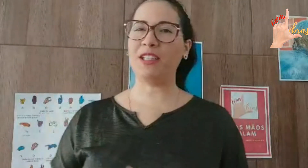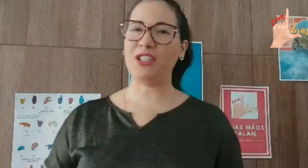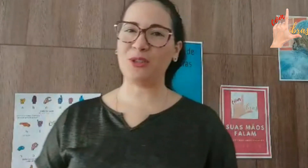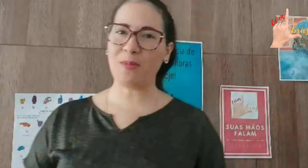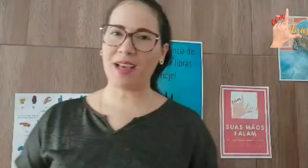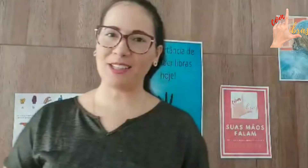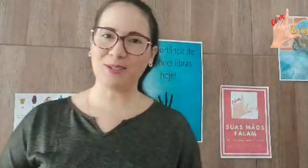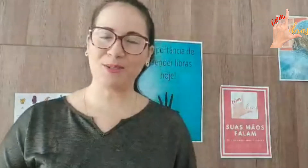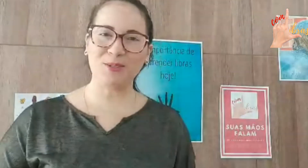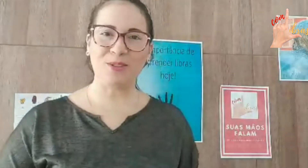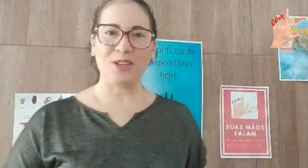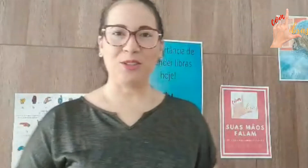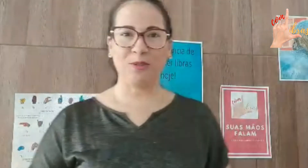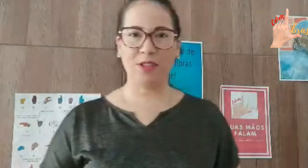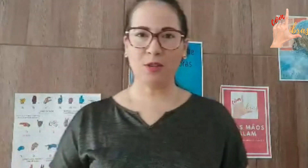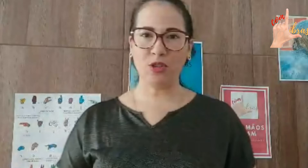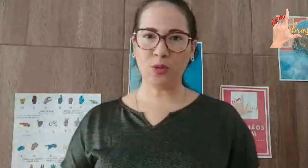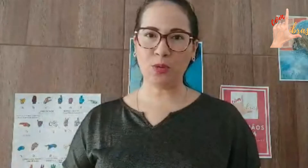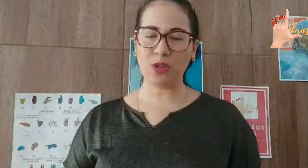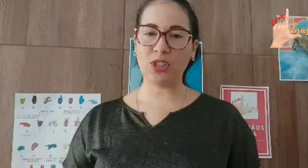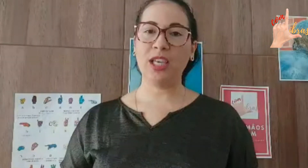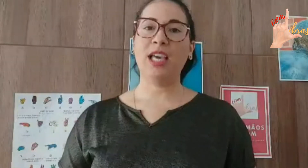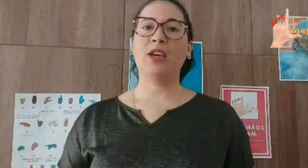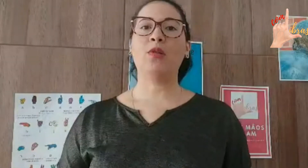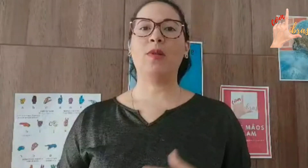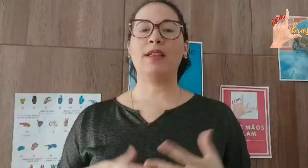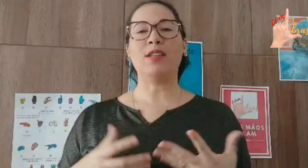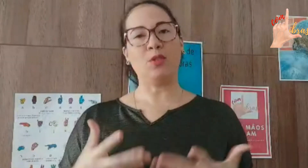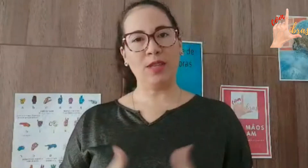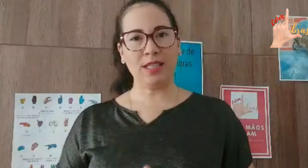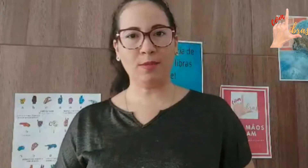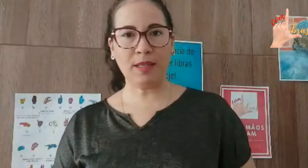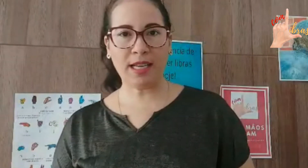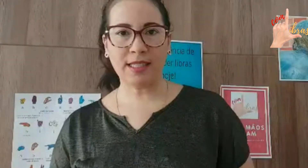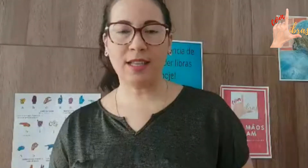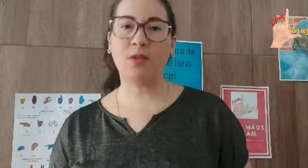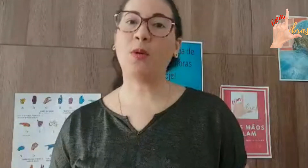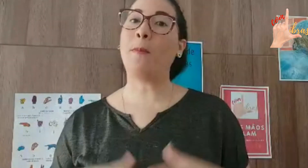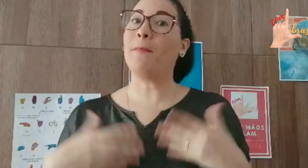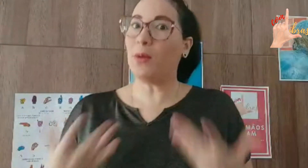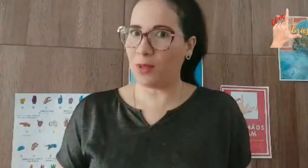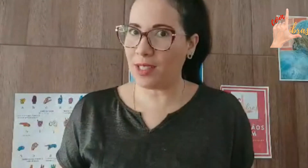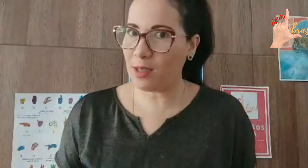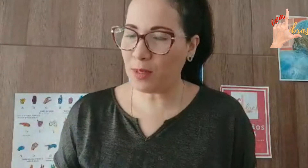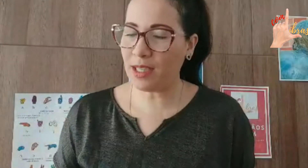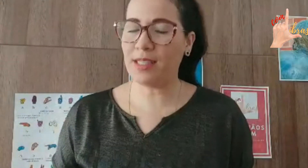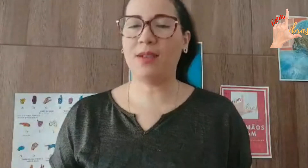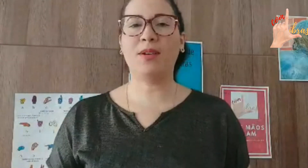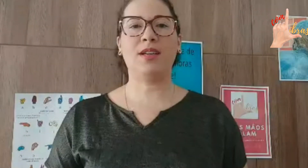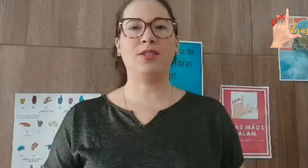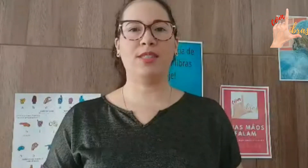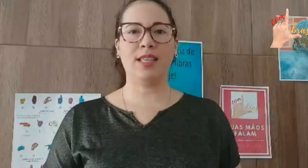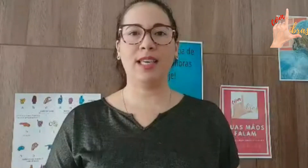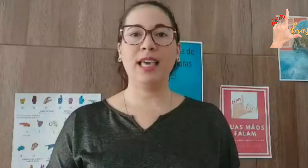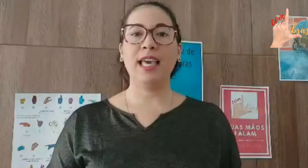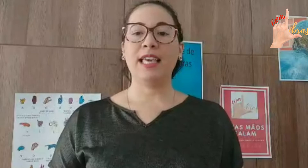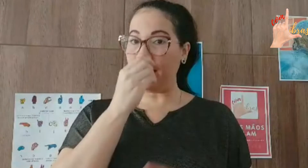aprendido mais no vídeo de hoje, com toda essa explicação, com um pouco dessa explicação eu quero dizer, e que